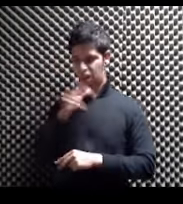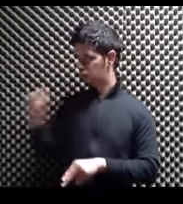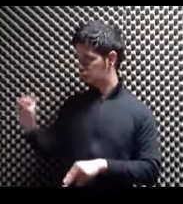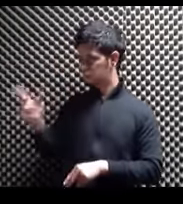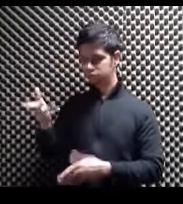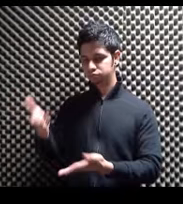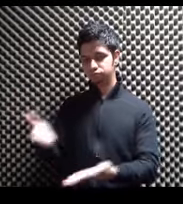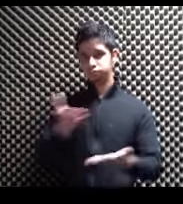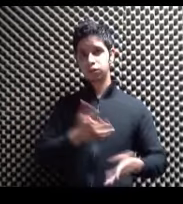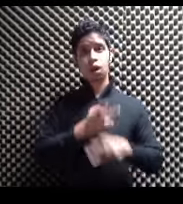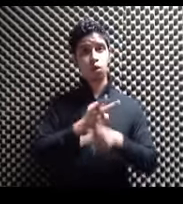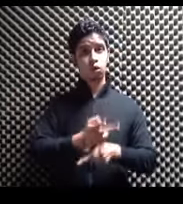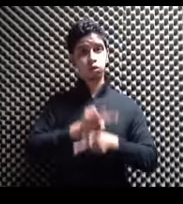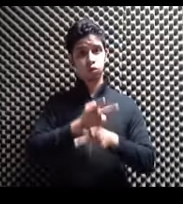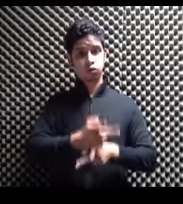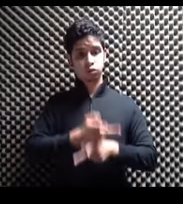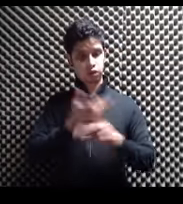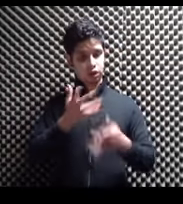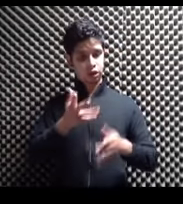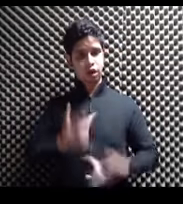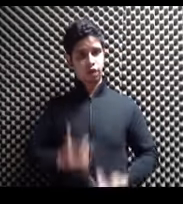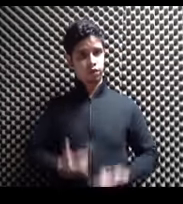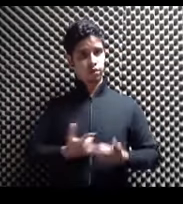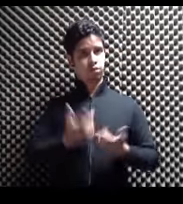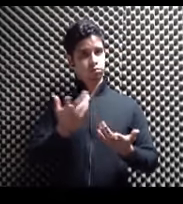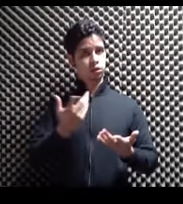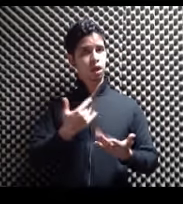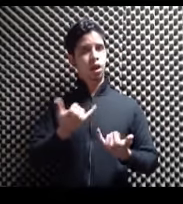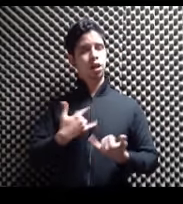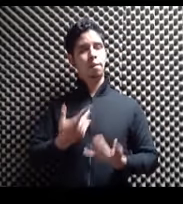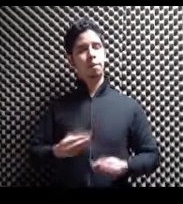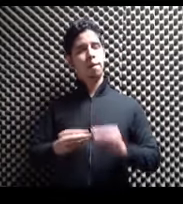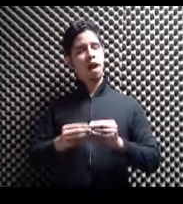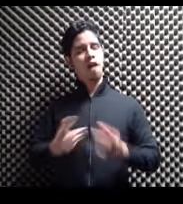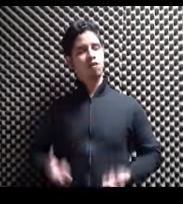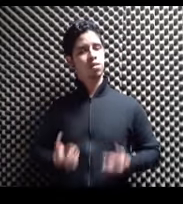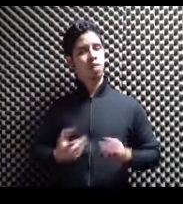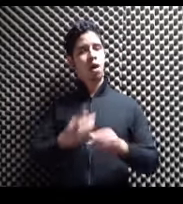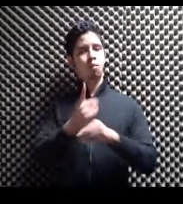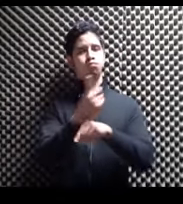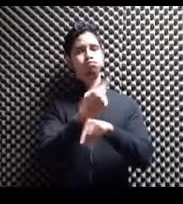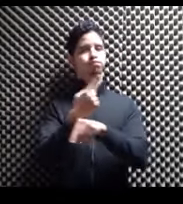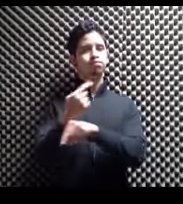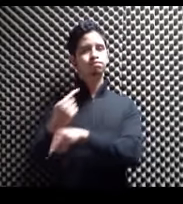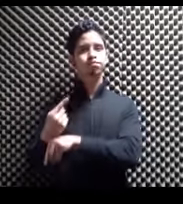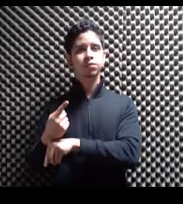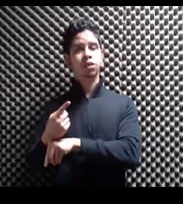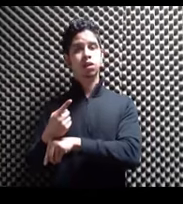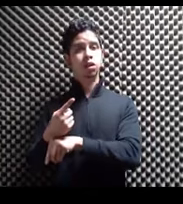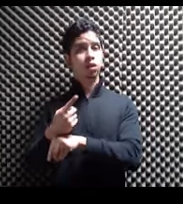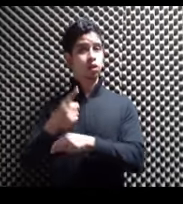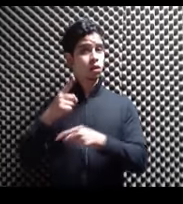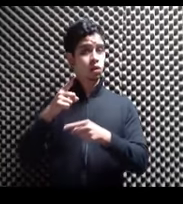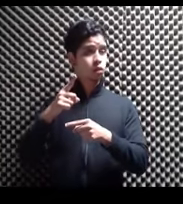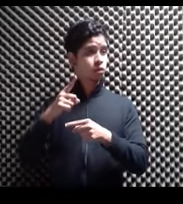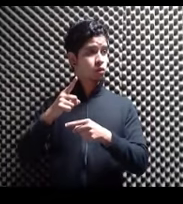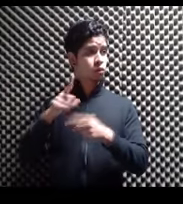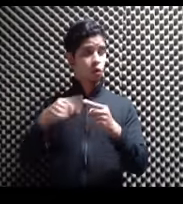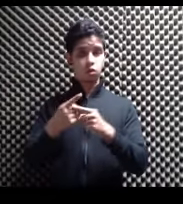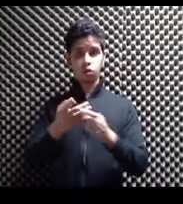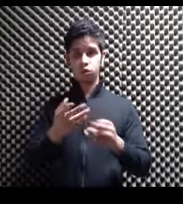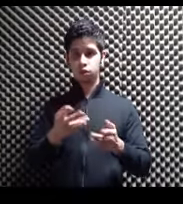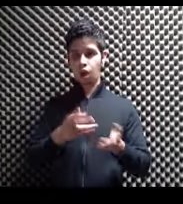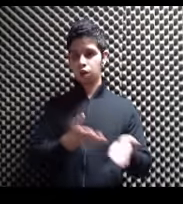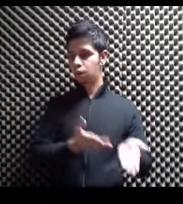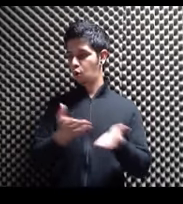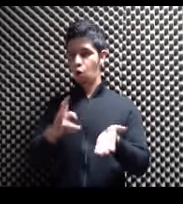campante moviendo la colita. Claro. Así que, mira tú. Y cuando se la volvió a llevar al veterinario, dijo, adiós, pero esa es la perra, es